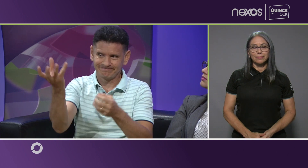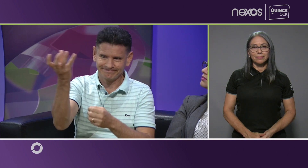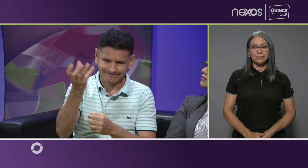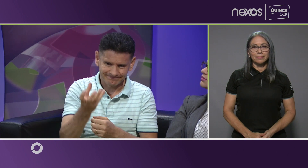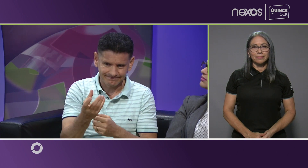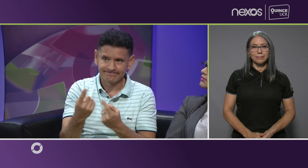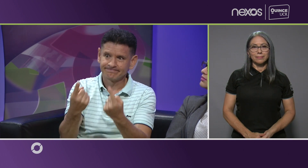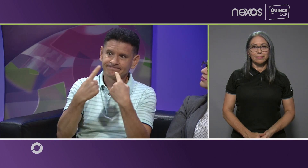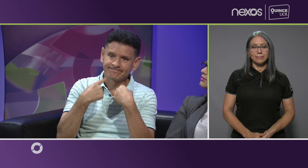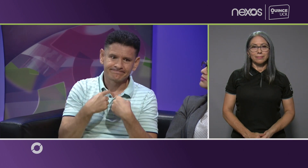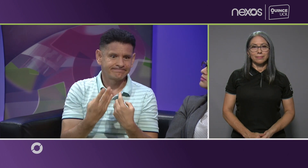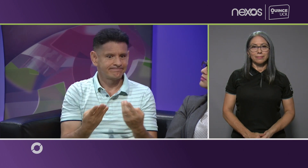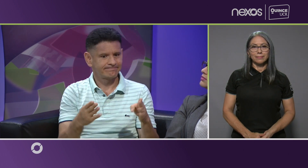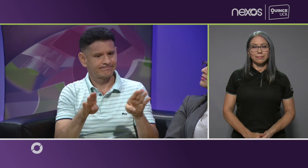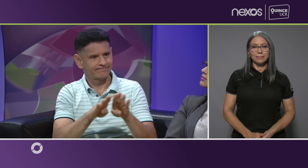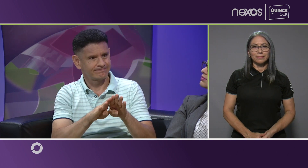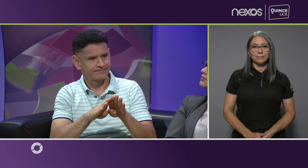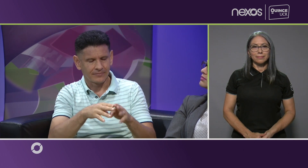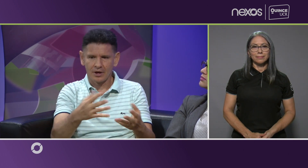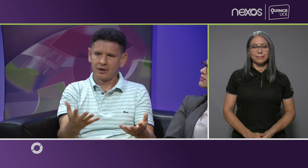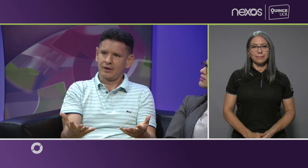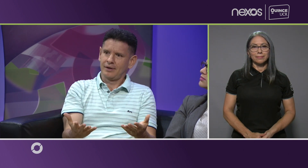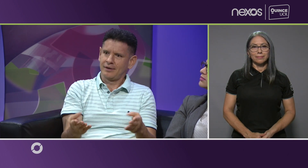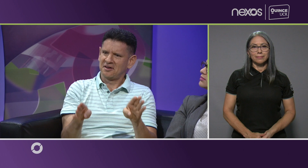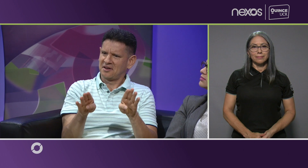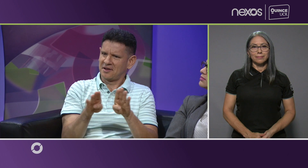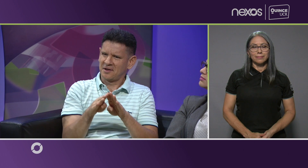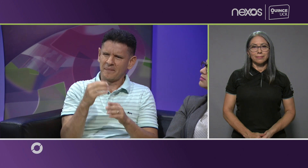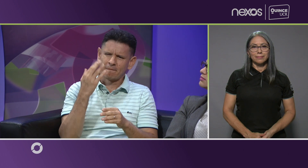El día de la reunión,